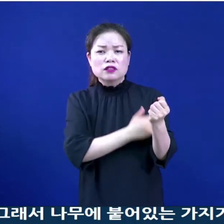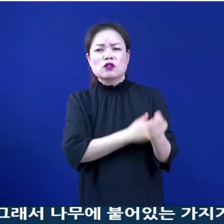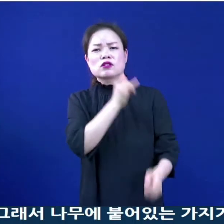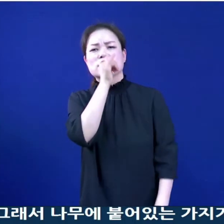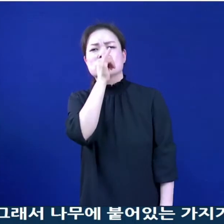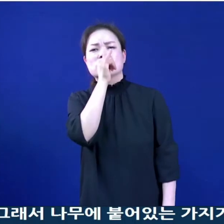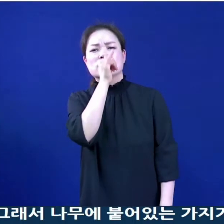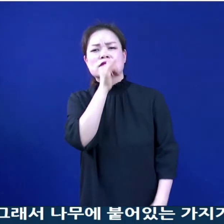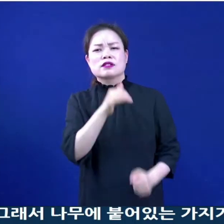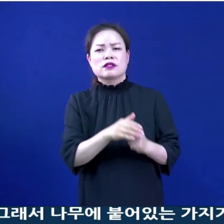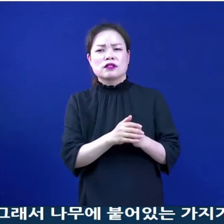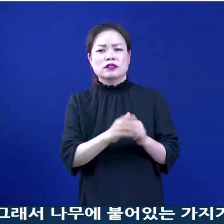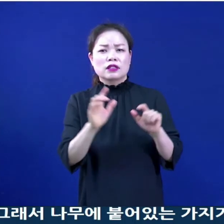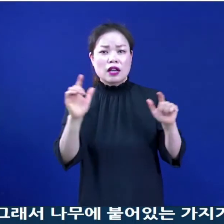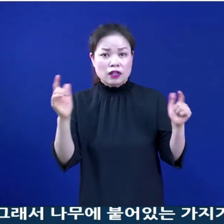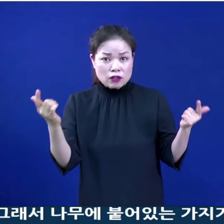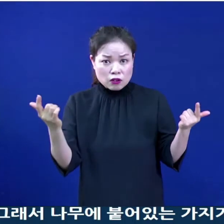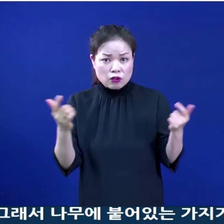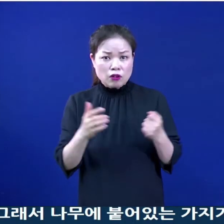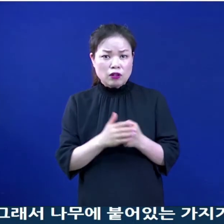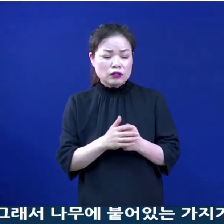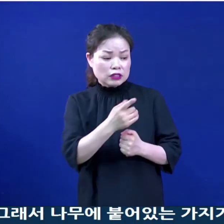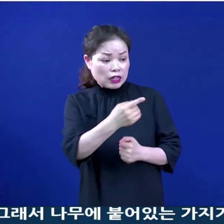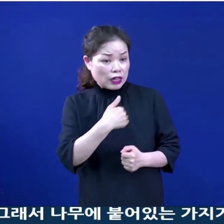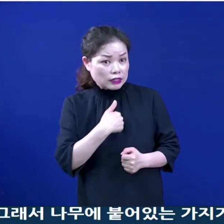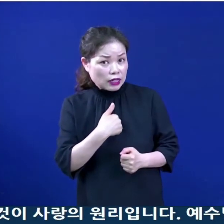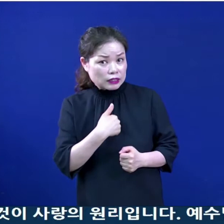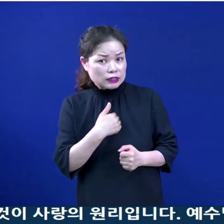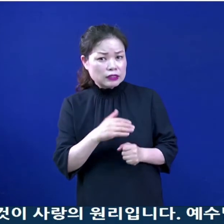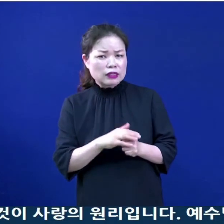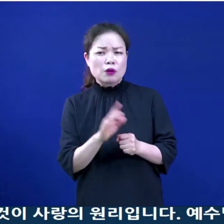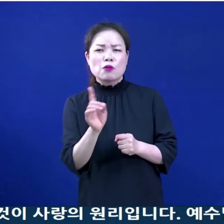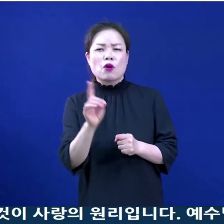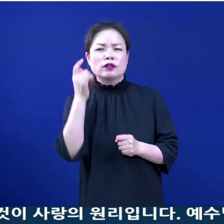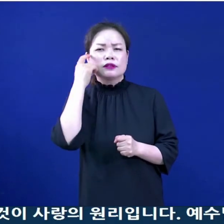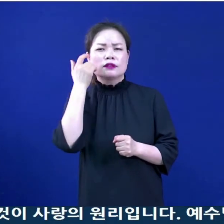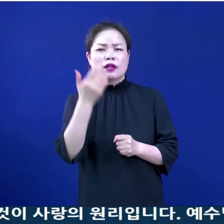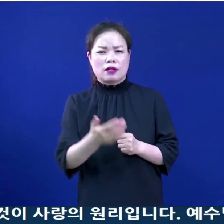있느냐? 그게 아니고 네가 나를 뭐 하느냐?